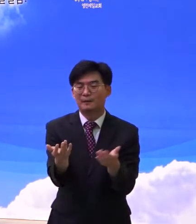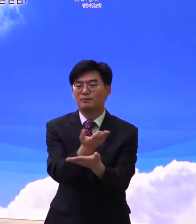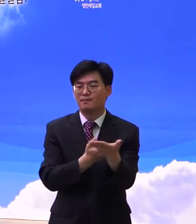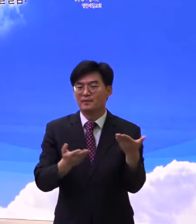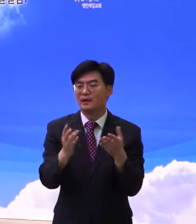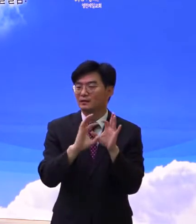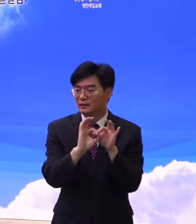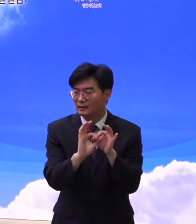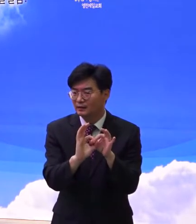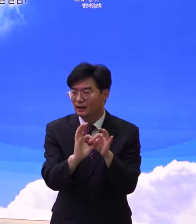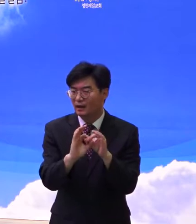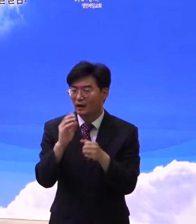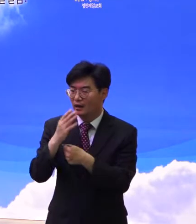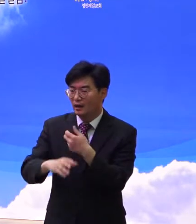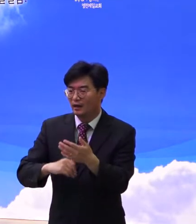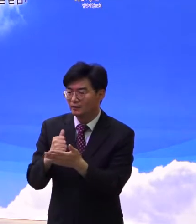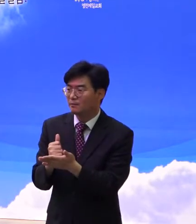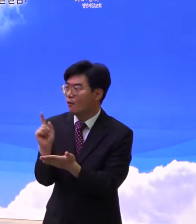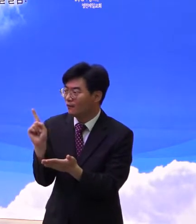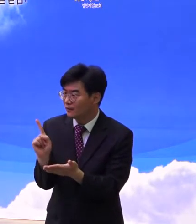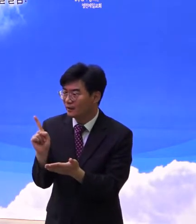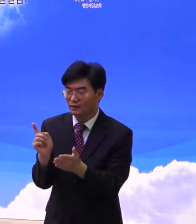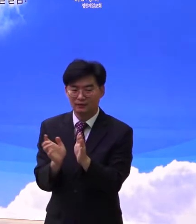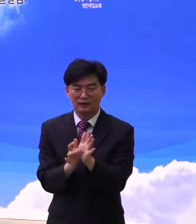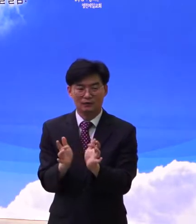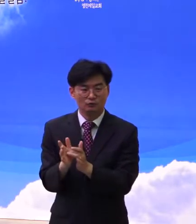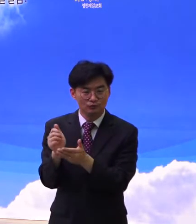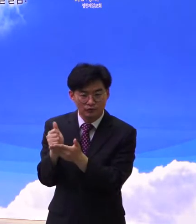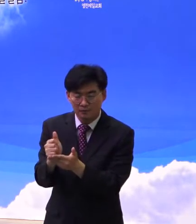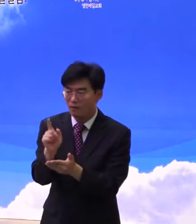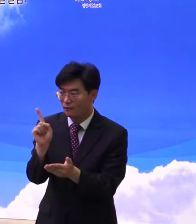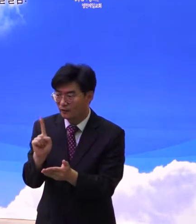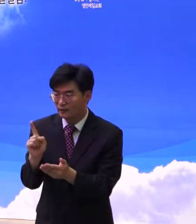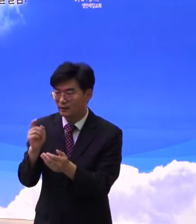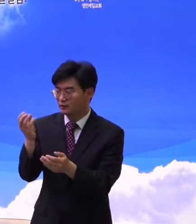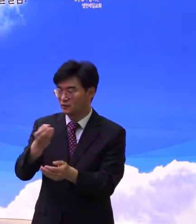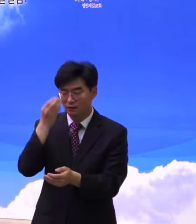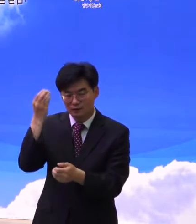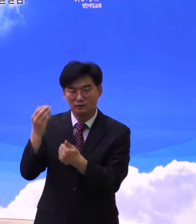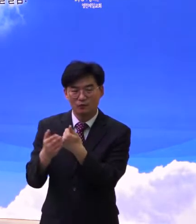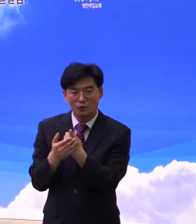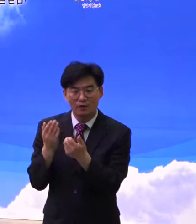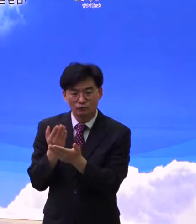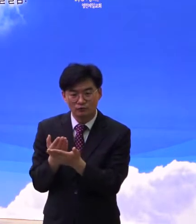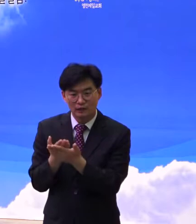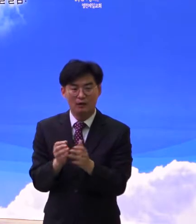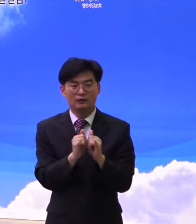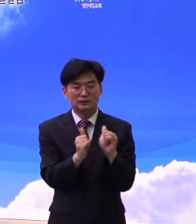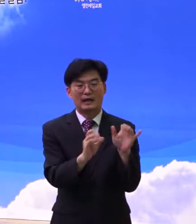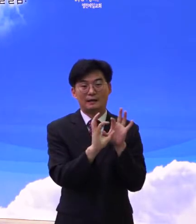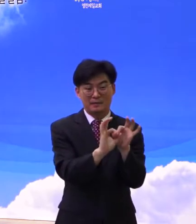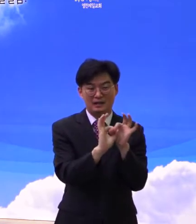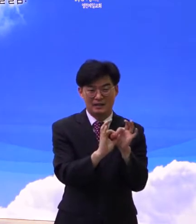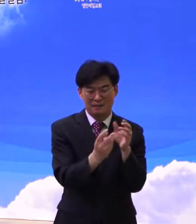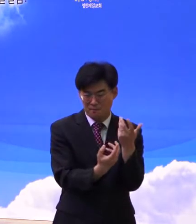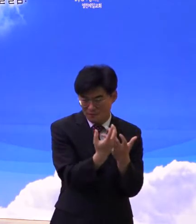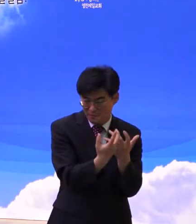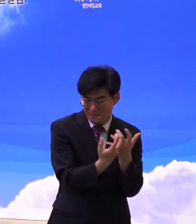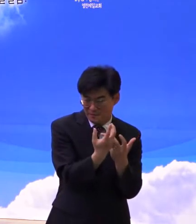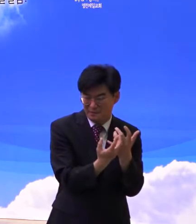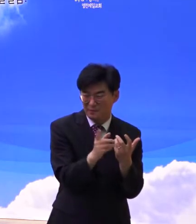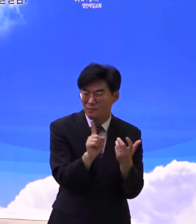예수님이라면 어떻게 하셨을까? 성령님 도와주세요. 이렇게 삶 속에서 자꾸만